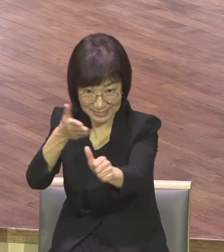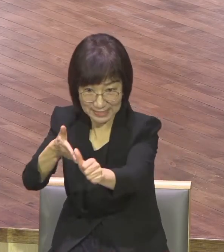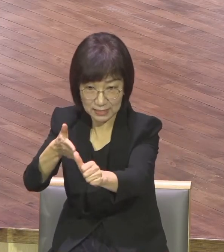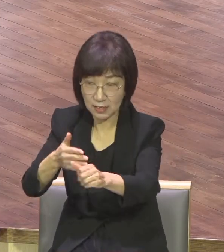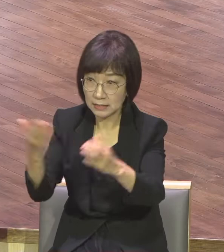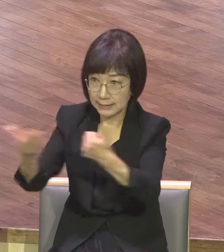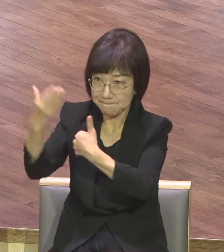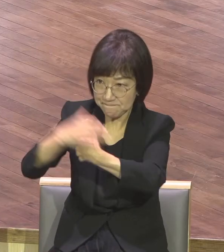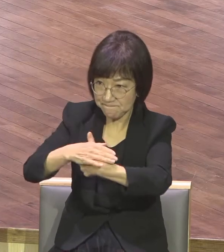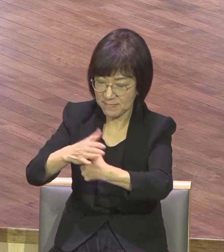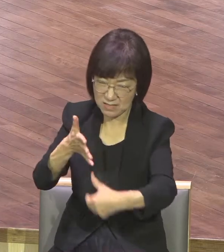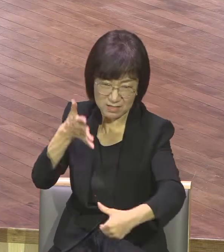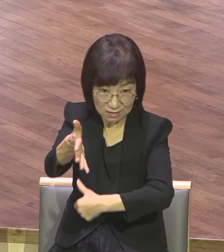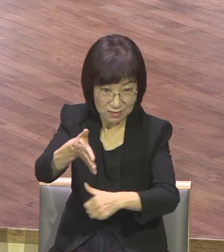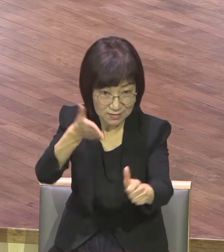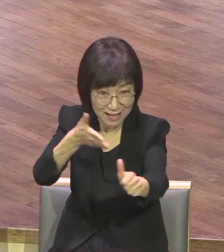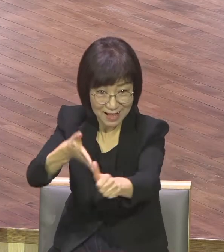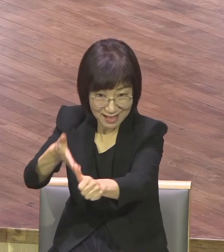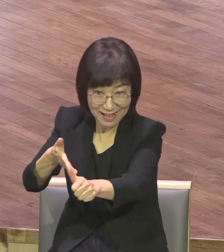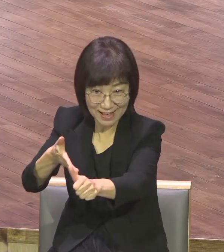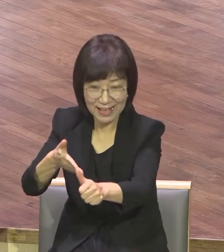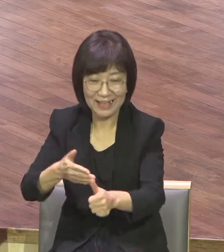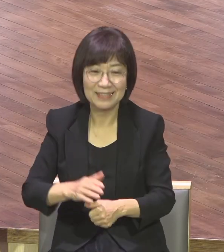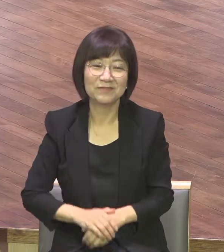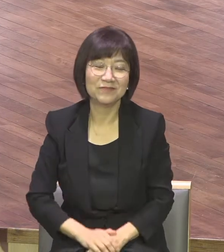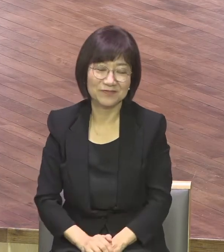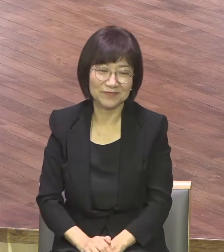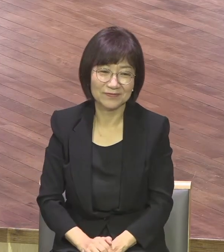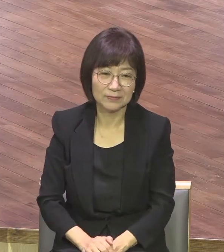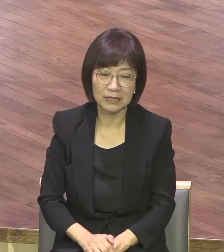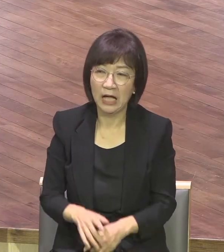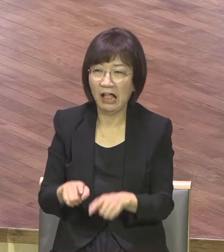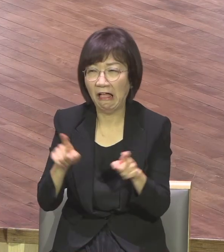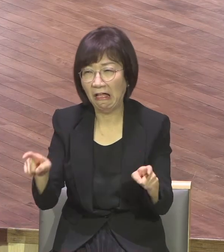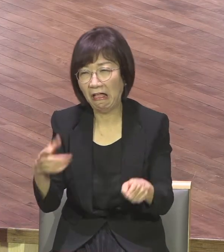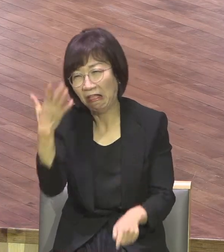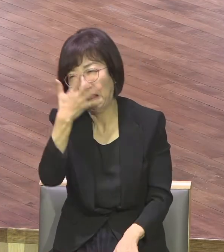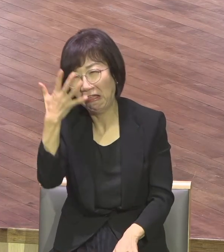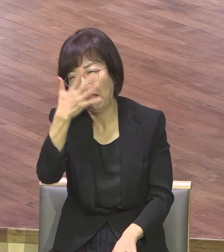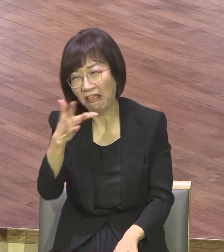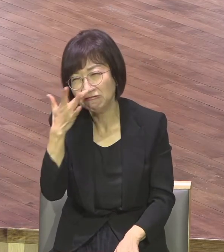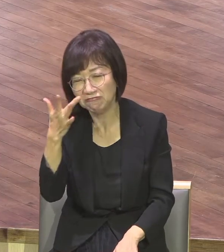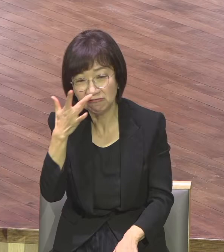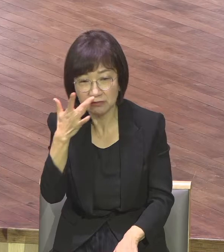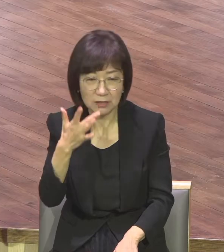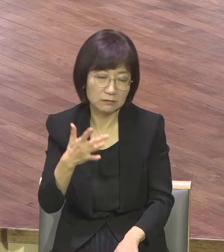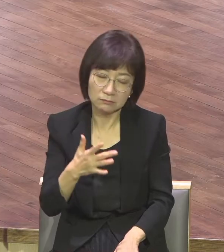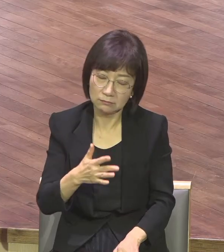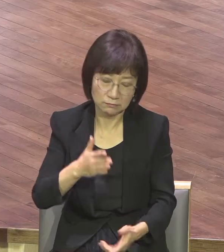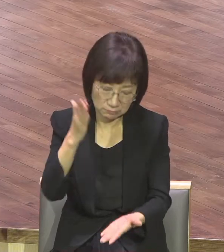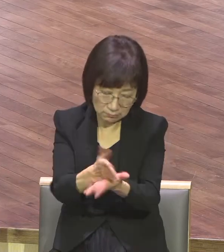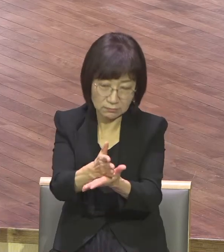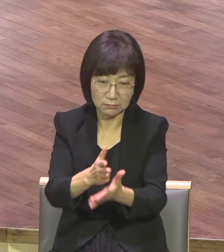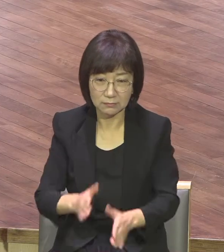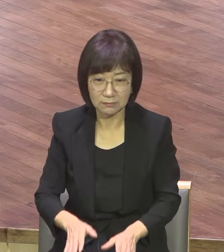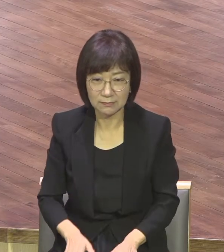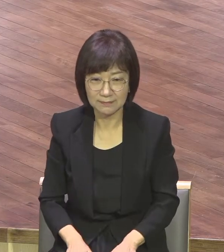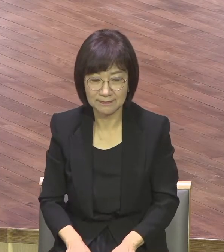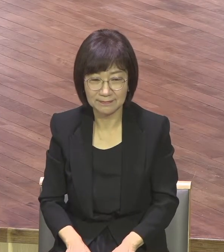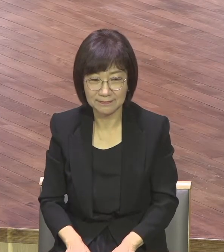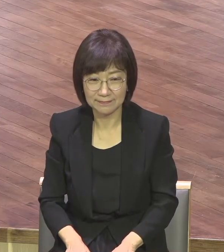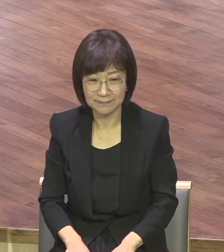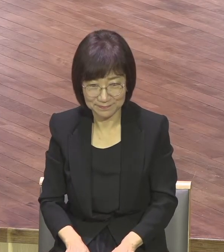직분에 미칩시다. 그래야 여러분 역사에 나요. 양다리 걸지 않고는 평생 거지 구라듯 살게 돼 있어요.